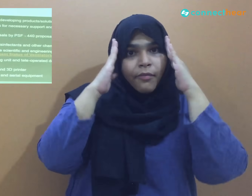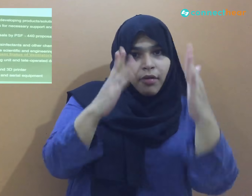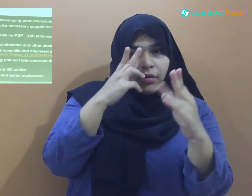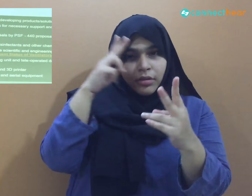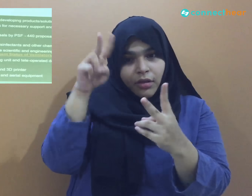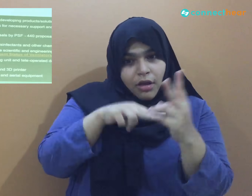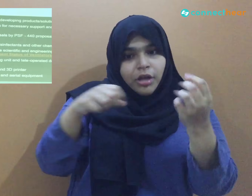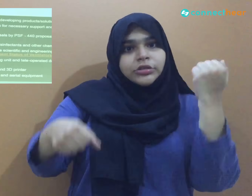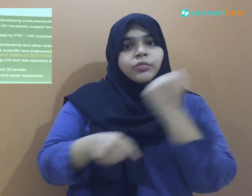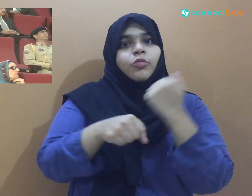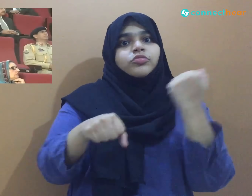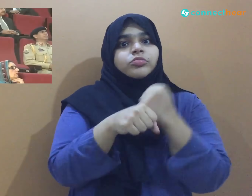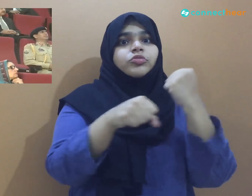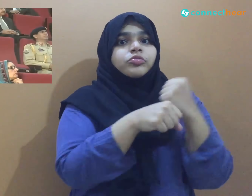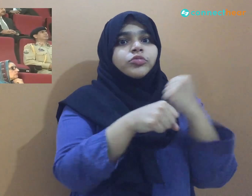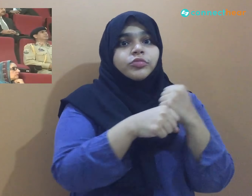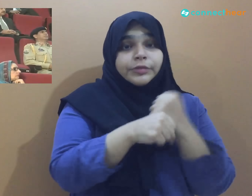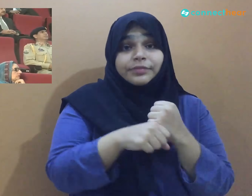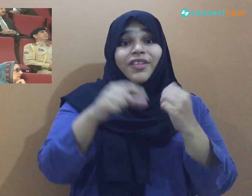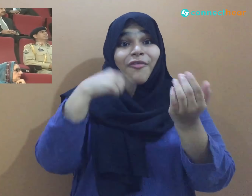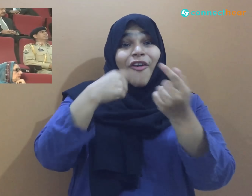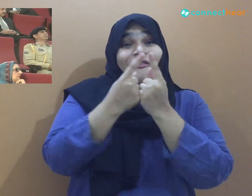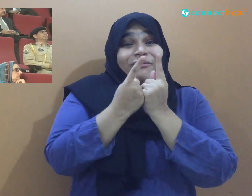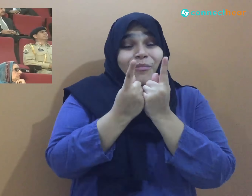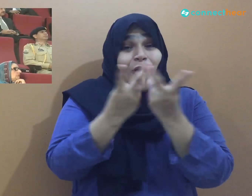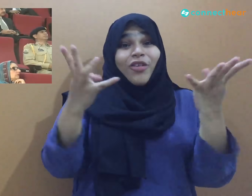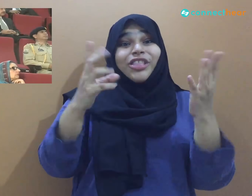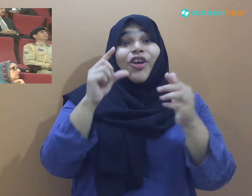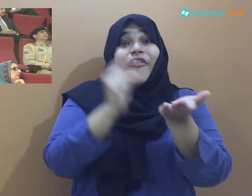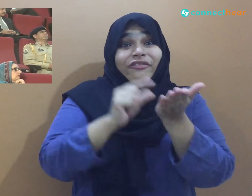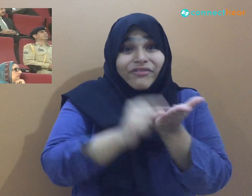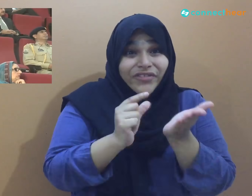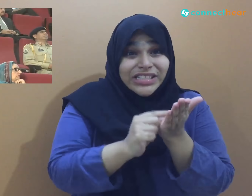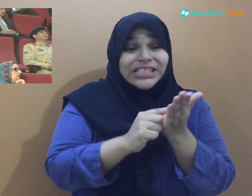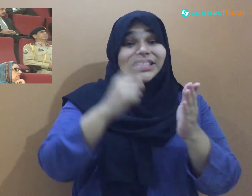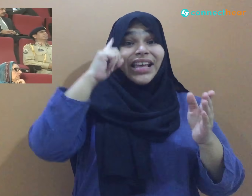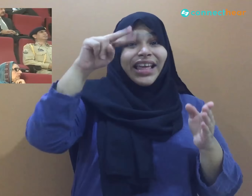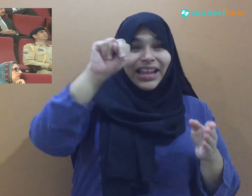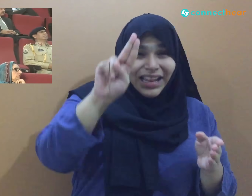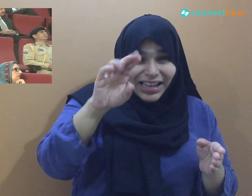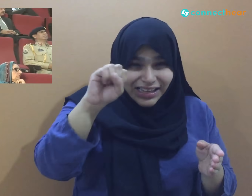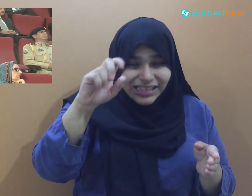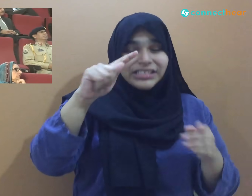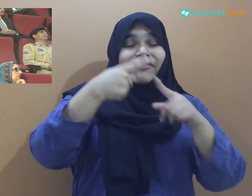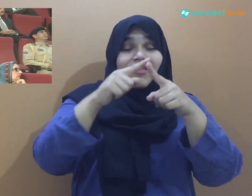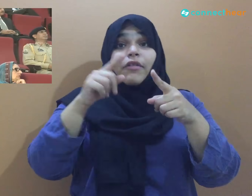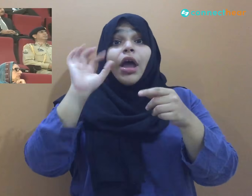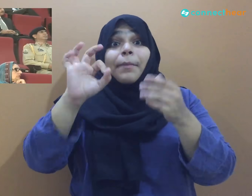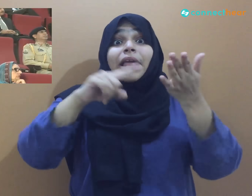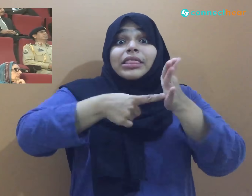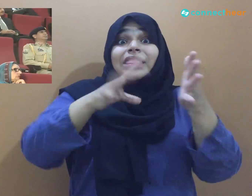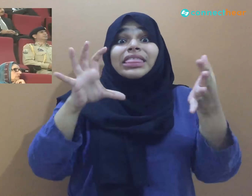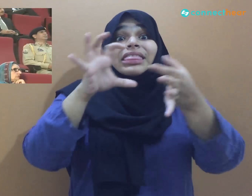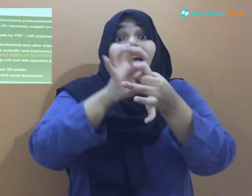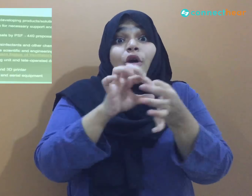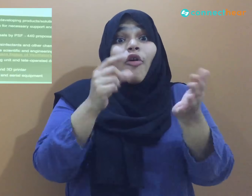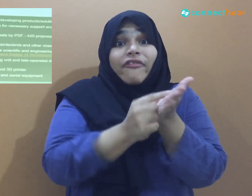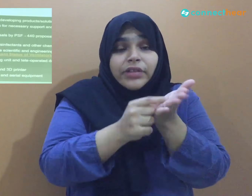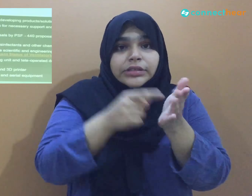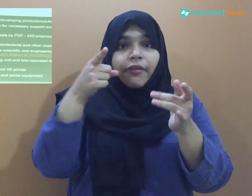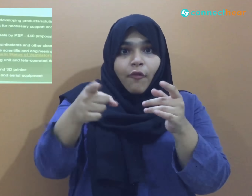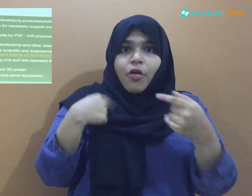وہ سپورٹ کیا. اس کے ساتھ جو ہماری یونیورسٹیز ہیں, نسٹ ہے, کامسیٹ ہے, نیو ٹیک ہے, ان سب کو ہم نے اس میں ساتھ